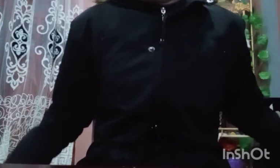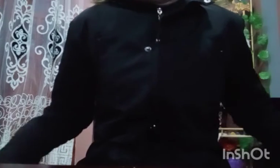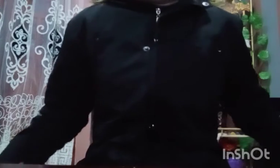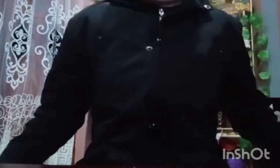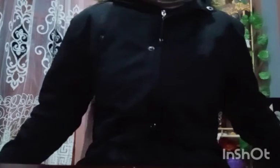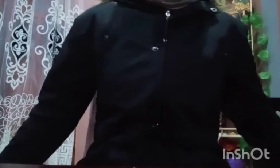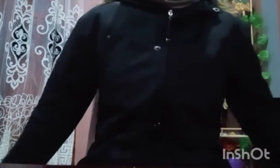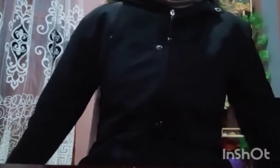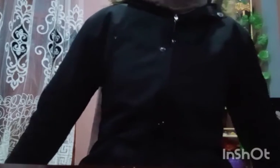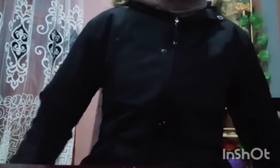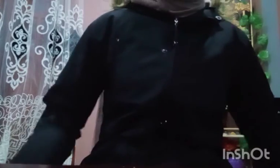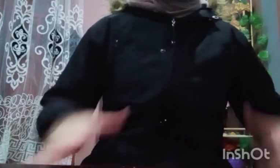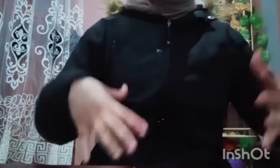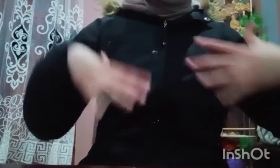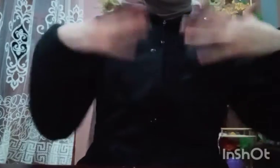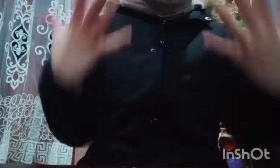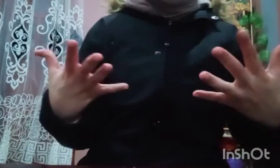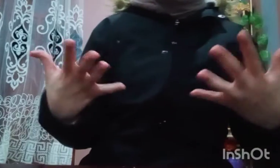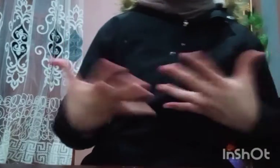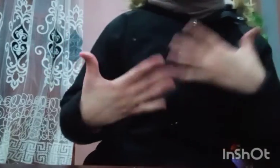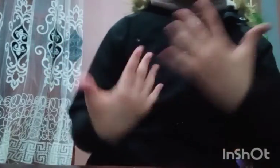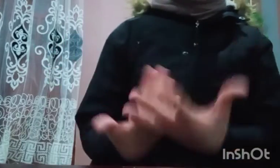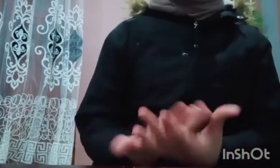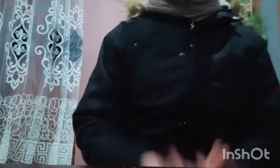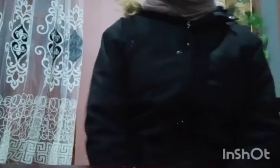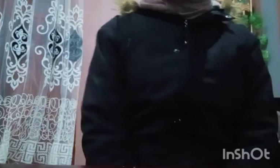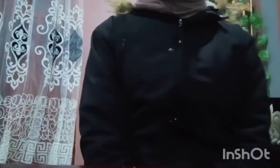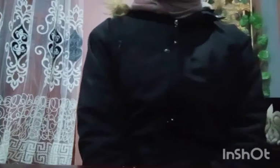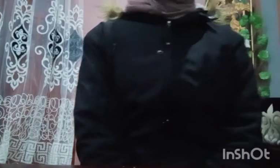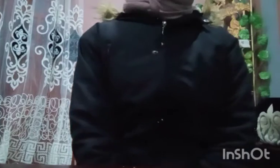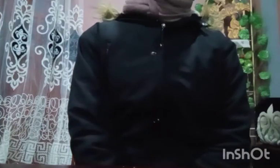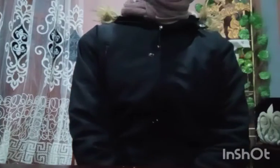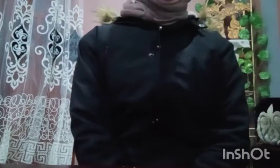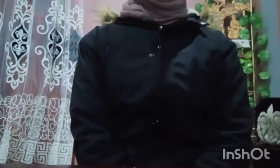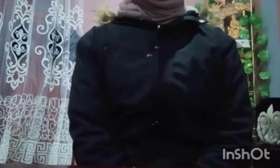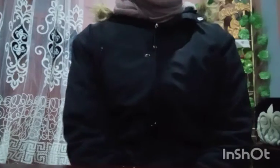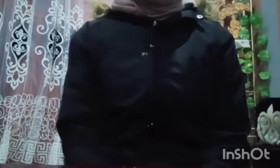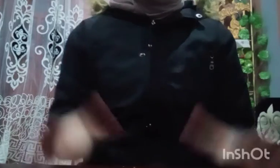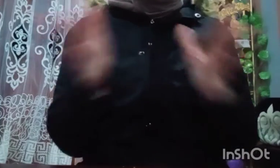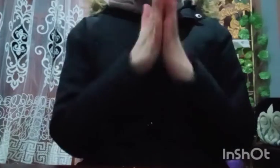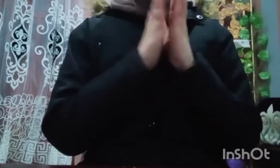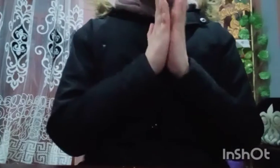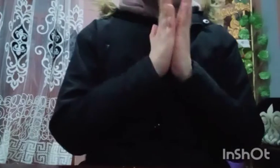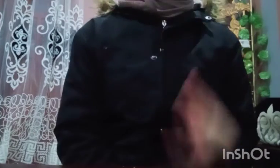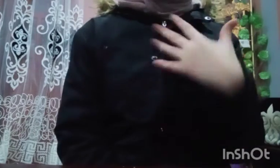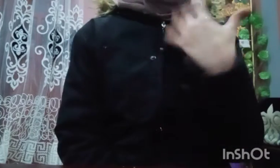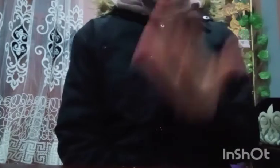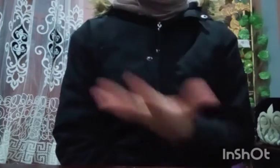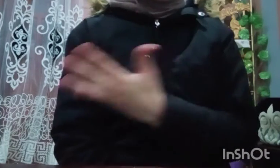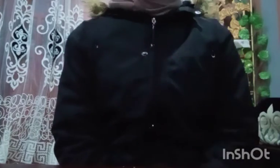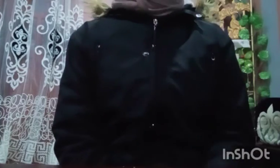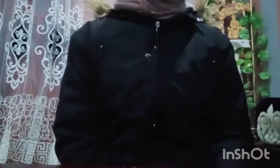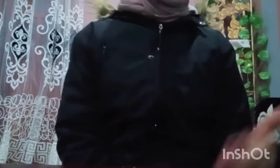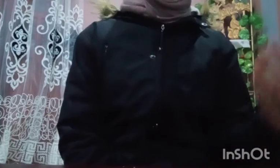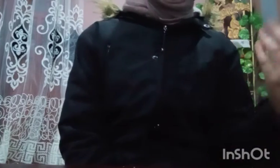شويه نكون اكثر عفويه على اللي كنت عليه قبل. الفيديو تاع اليوم راح نحكي فيها ملخص في 21 سنه اللي